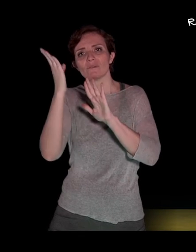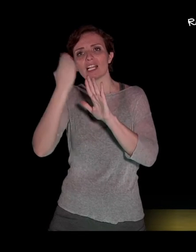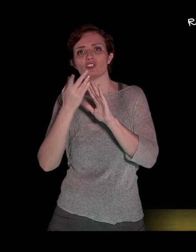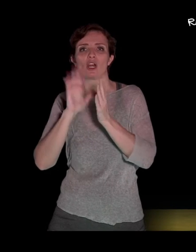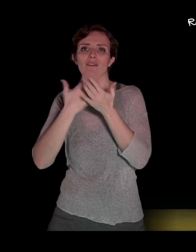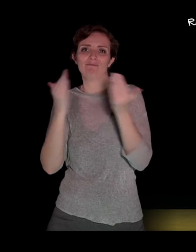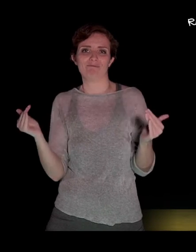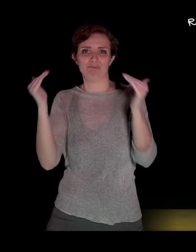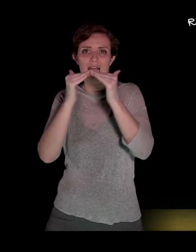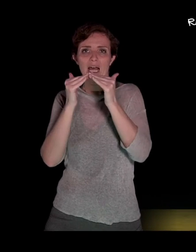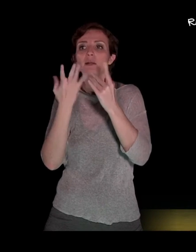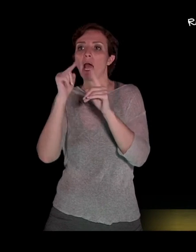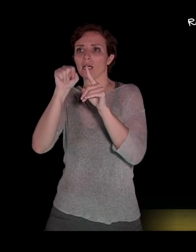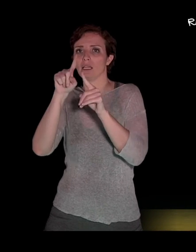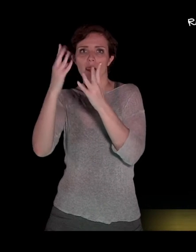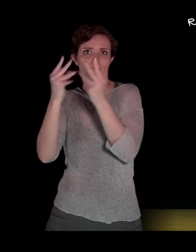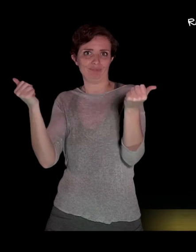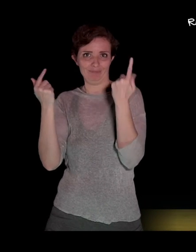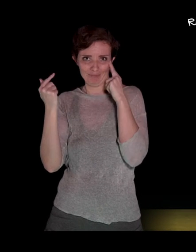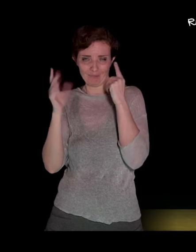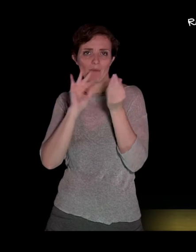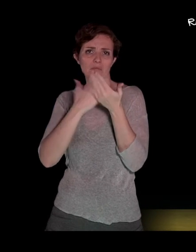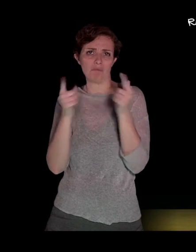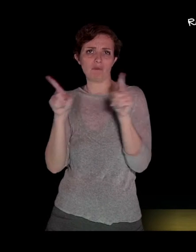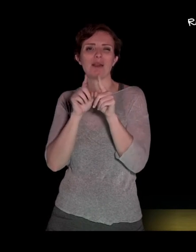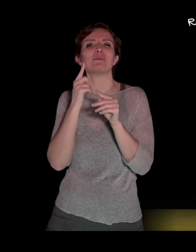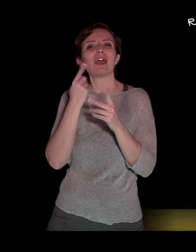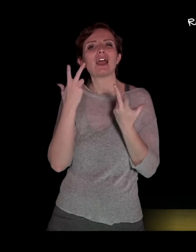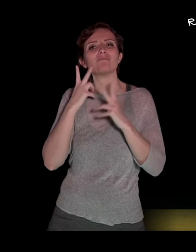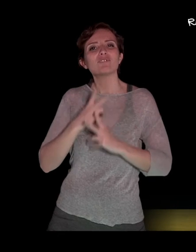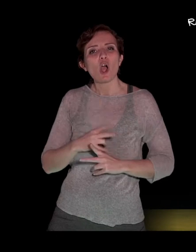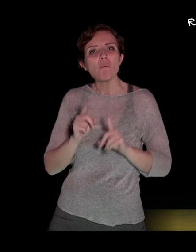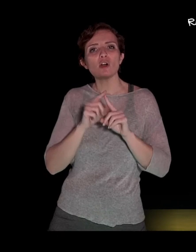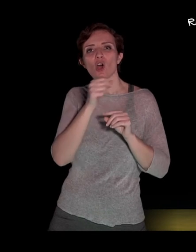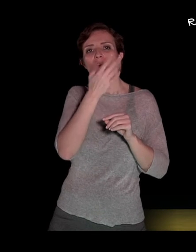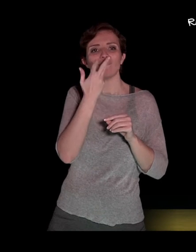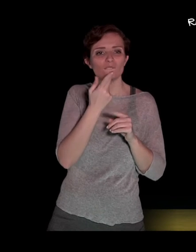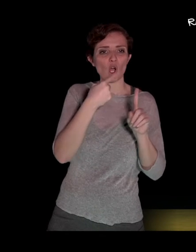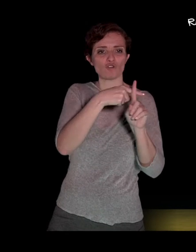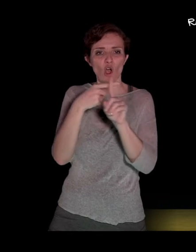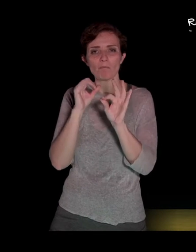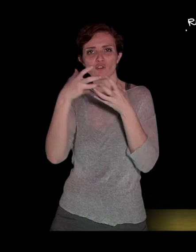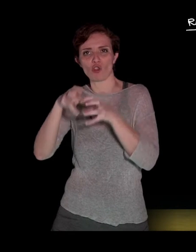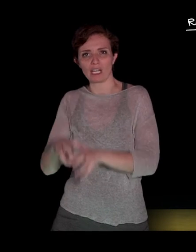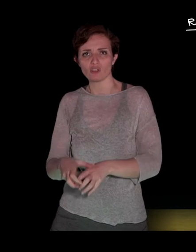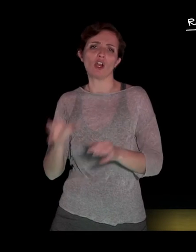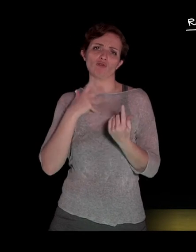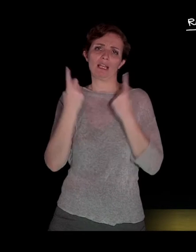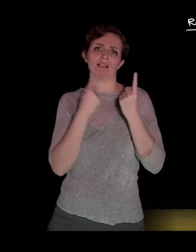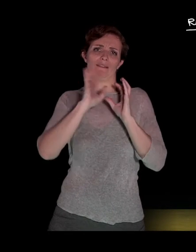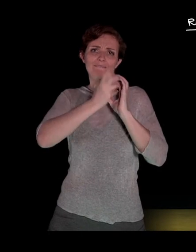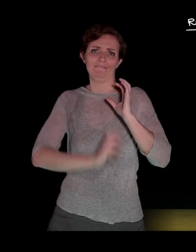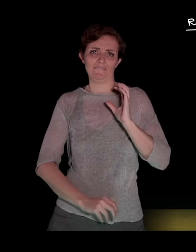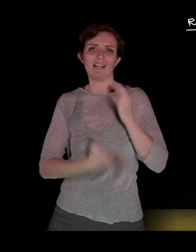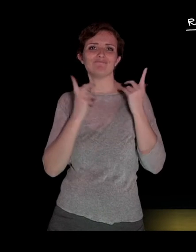utile questo quando dobbiamo effettuare una somma tra una sottrazione tra frazioni evidentemente ci sono diversi casi che riguardano la nazionalizzazione